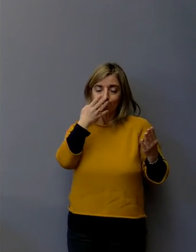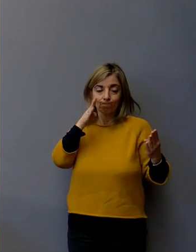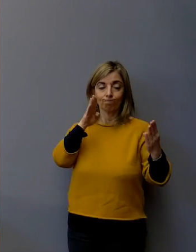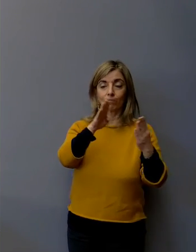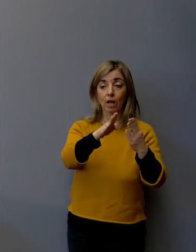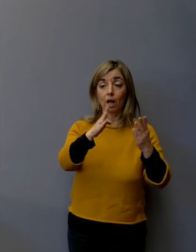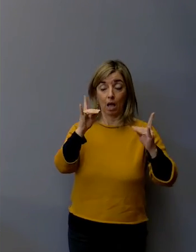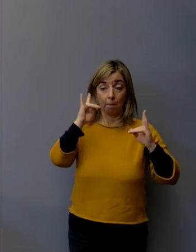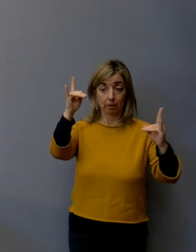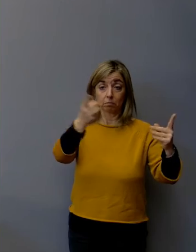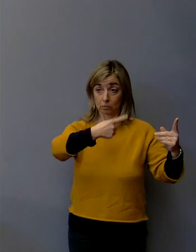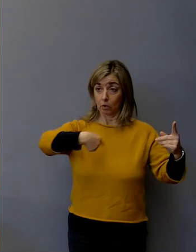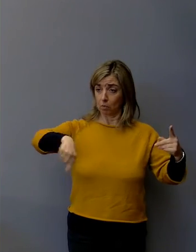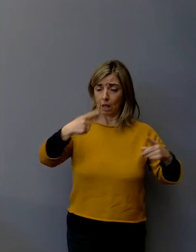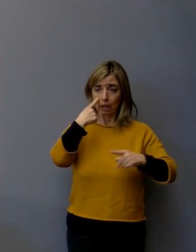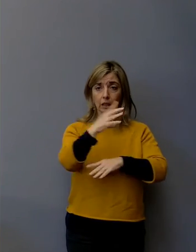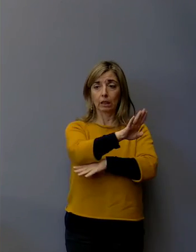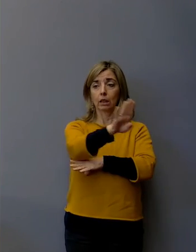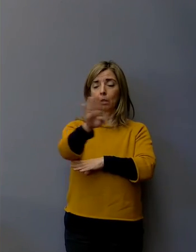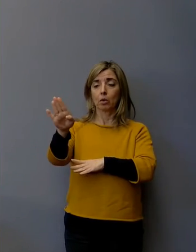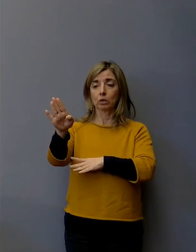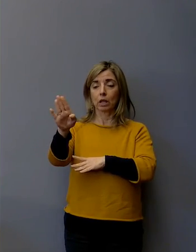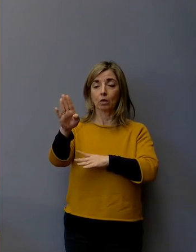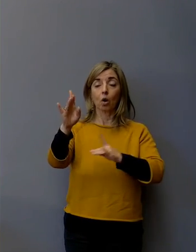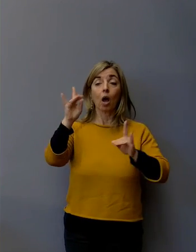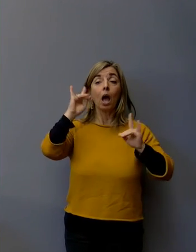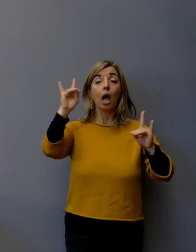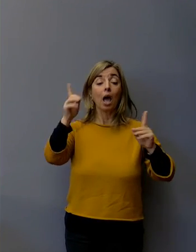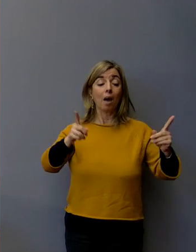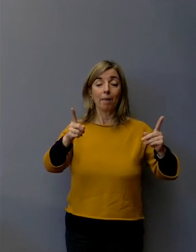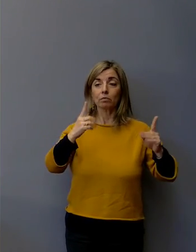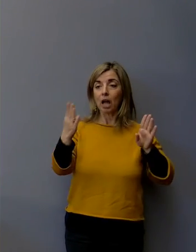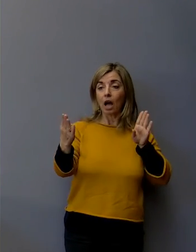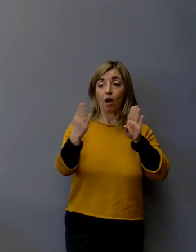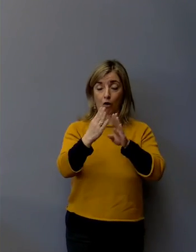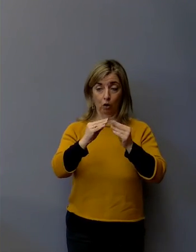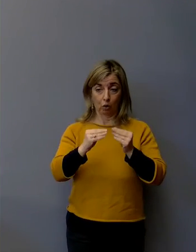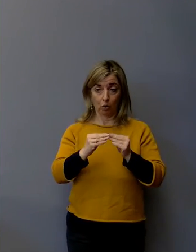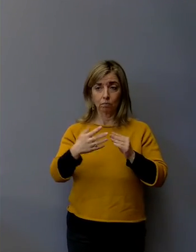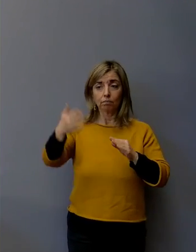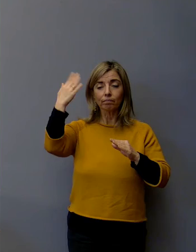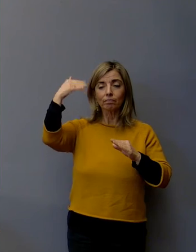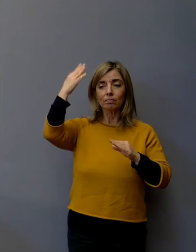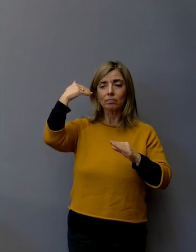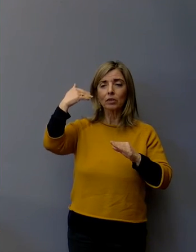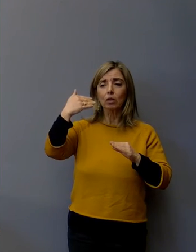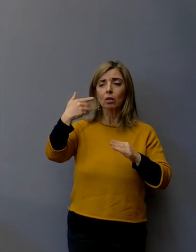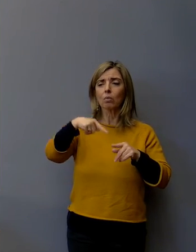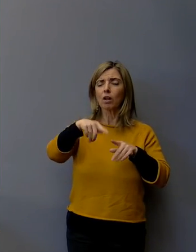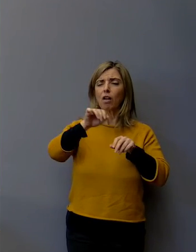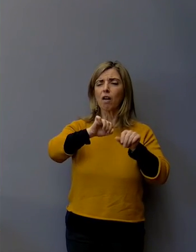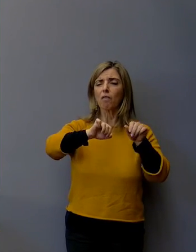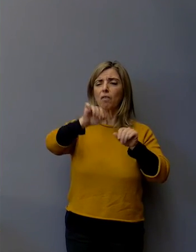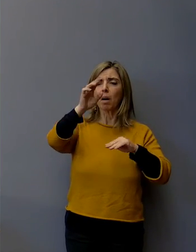si fa affrontare l'emergenza anche nel caso è quel famoso quella famosa costruzione che qualcuno oggi non ha